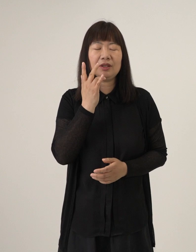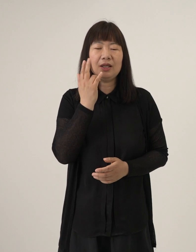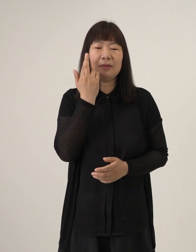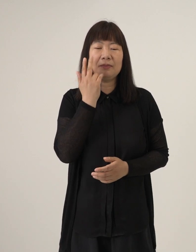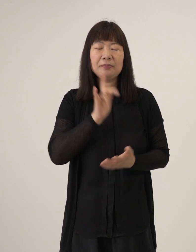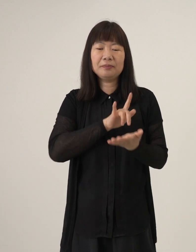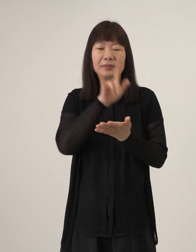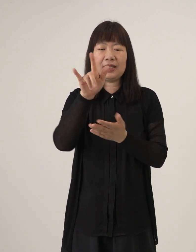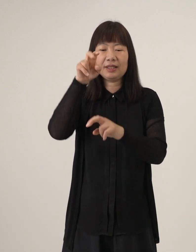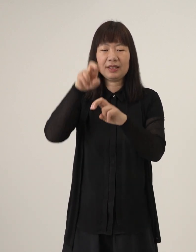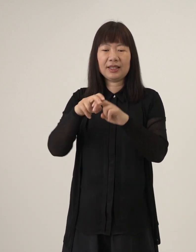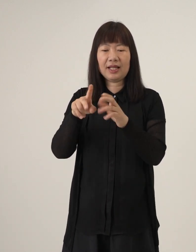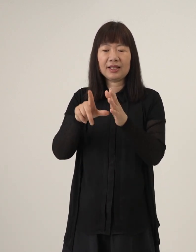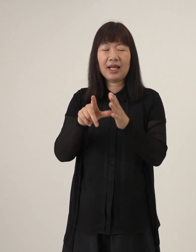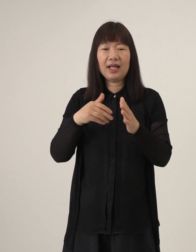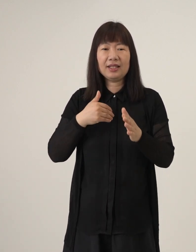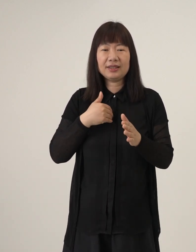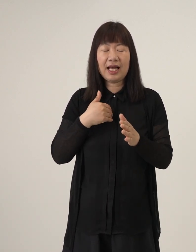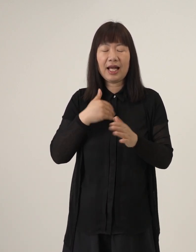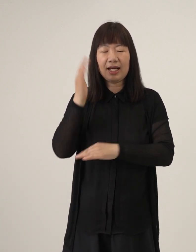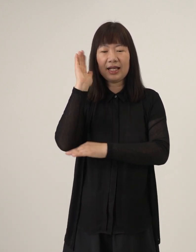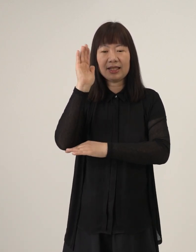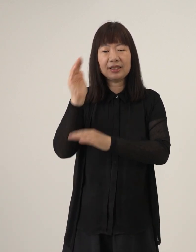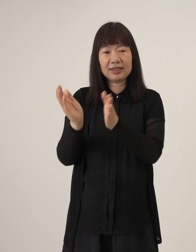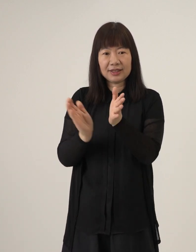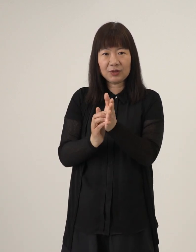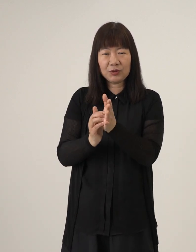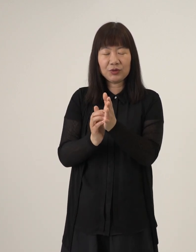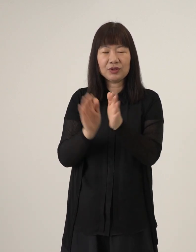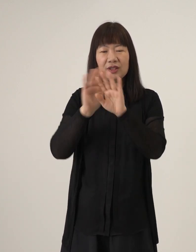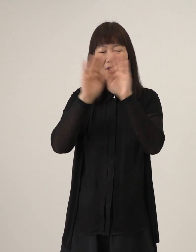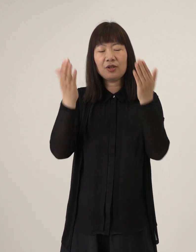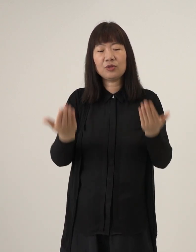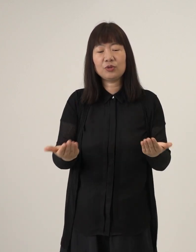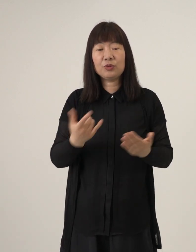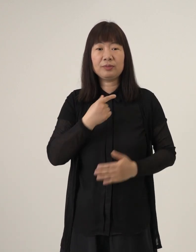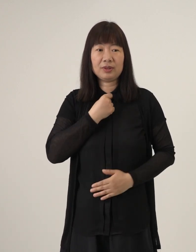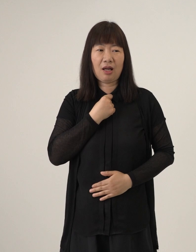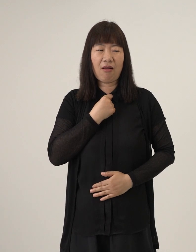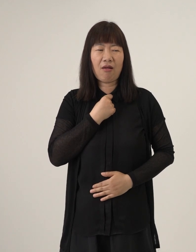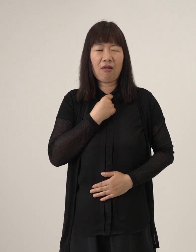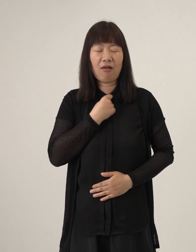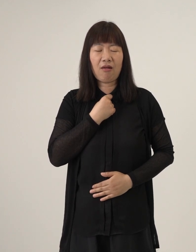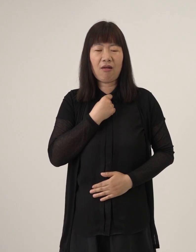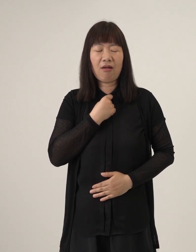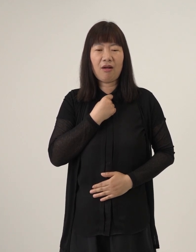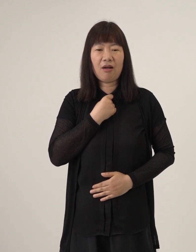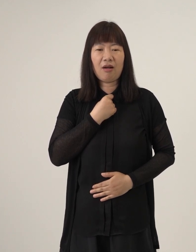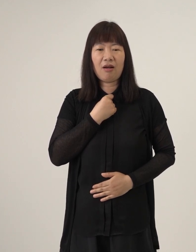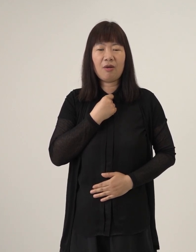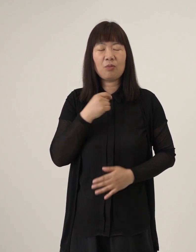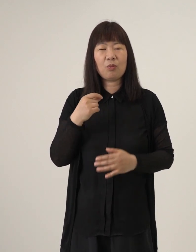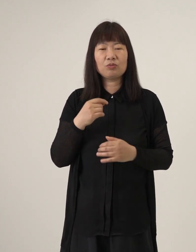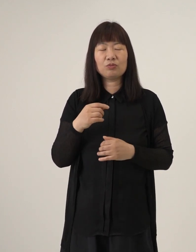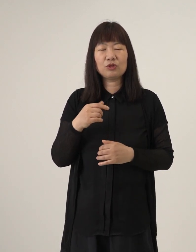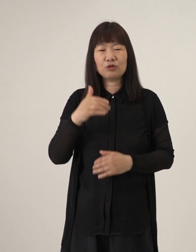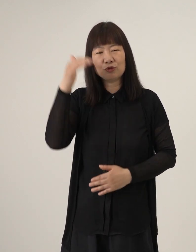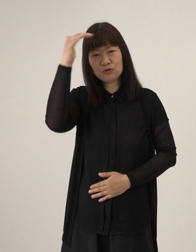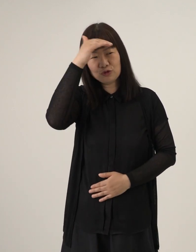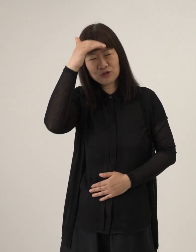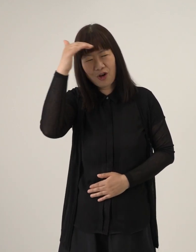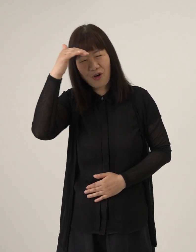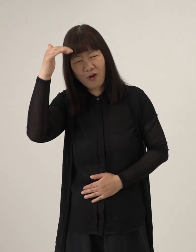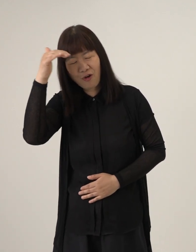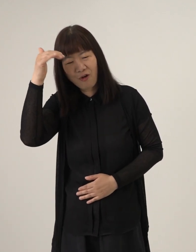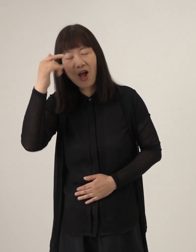때 아유 그냥 4시간만 채우고 좀 낮은 좀 쉬어야 되겠다. 전자상가나 좀 돌아보고